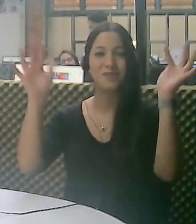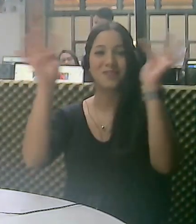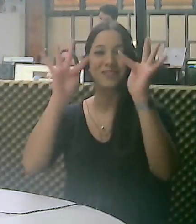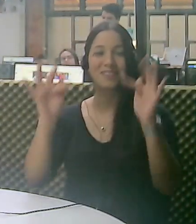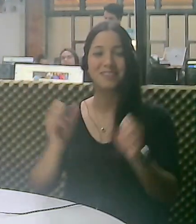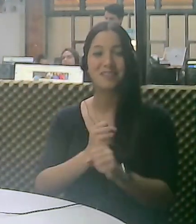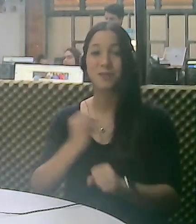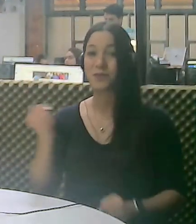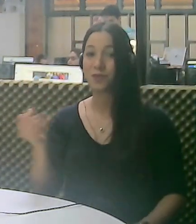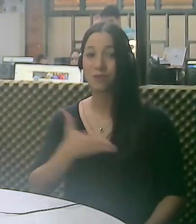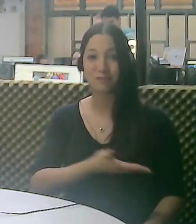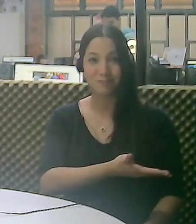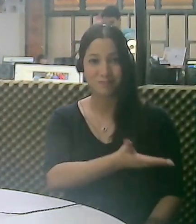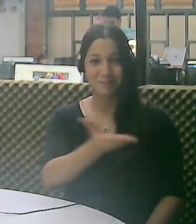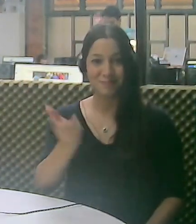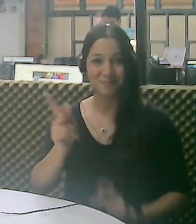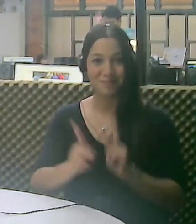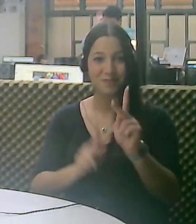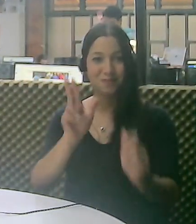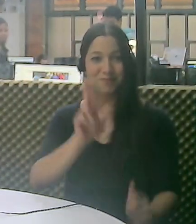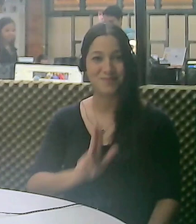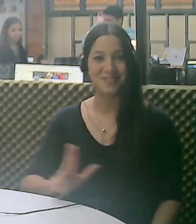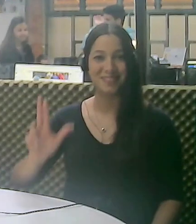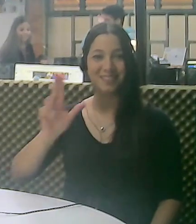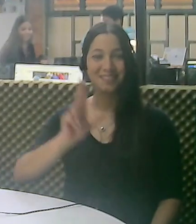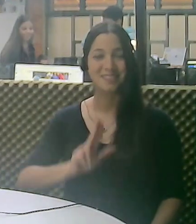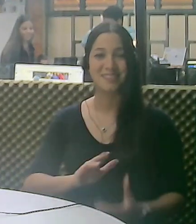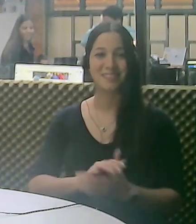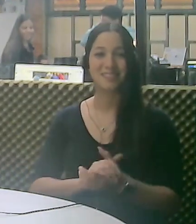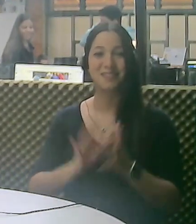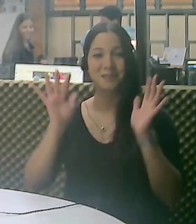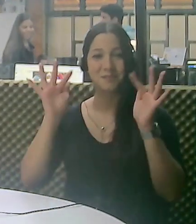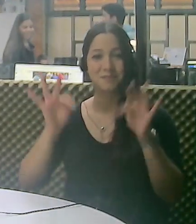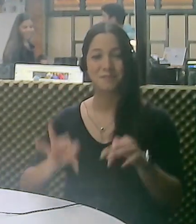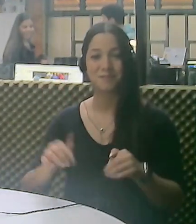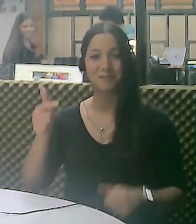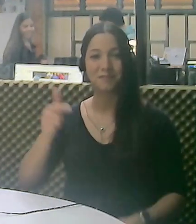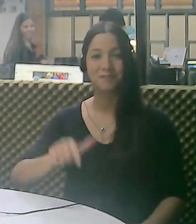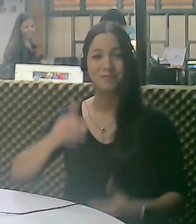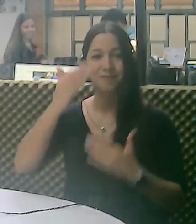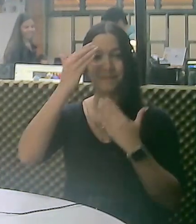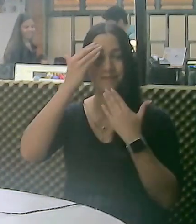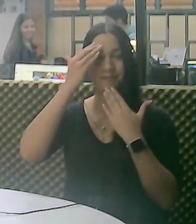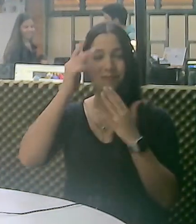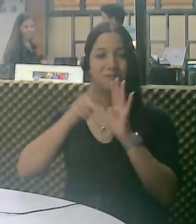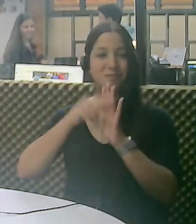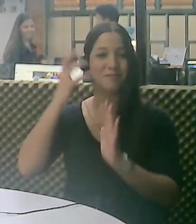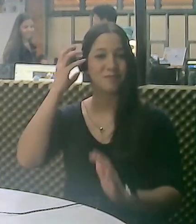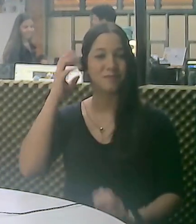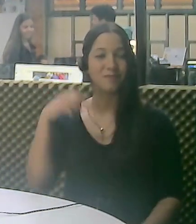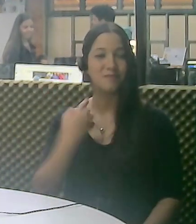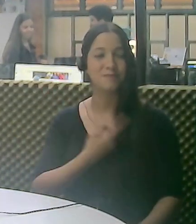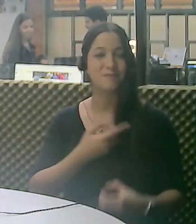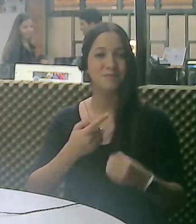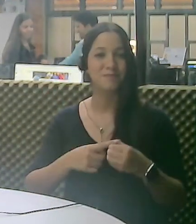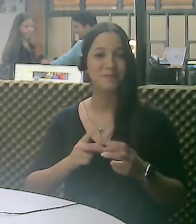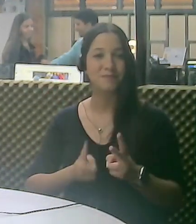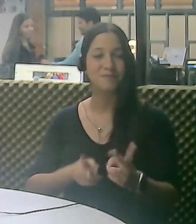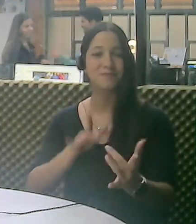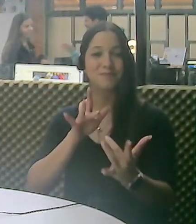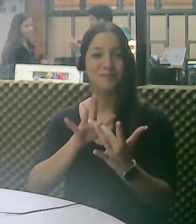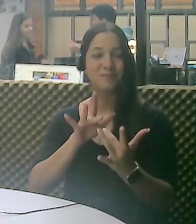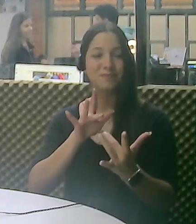Ano Novo a todo o povo de Uberlândia. Fica por aqui mais uma edição do programa da Rádio Nossa Cidade.